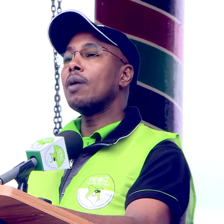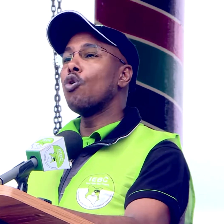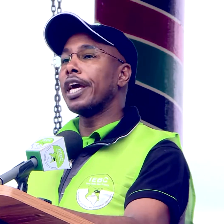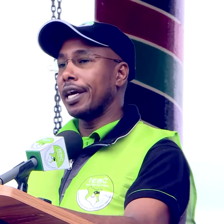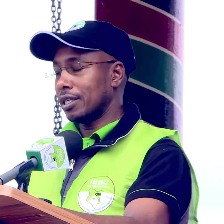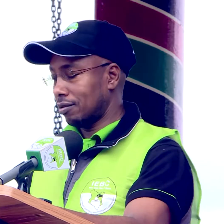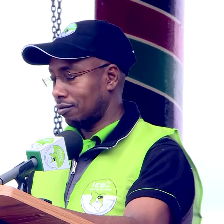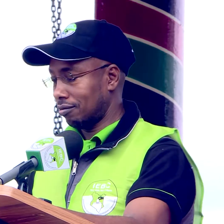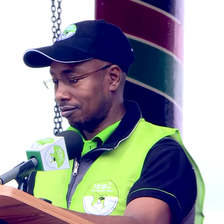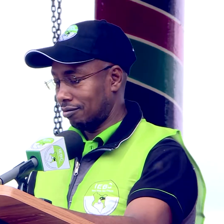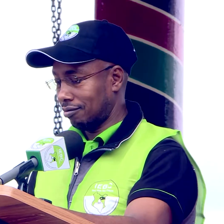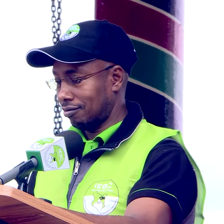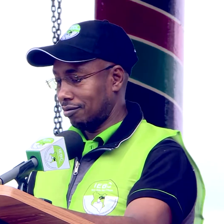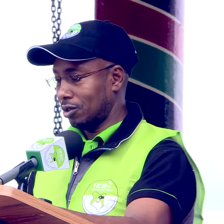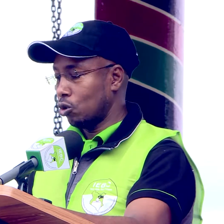tunahimiza bunge